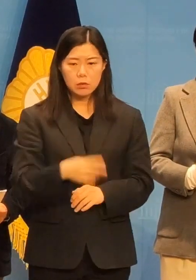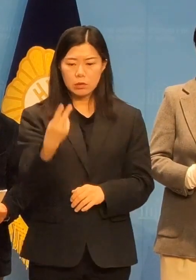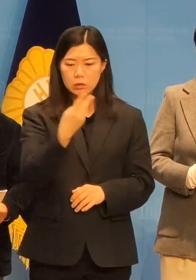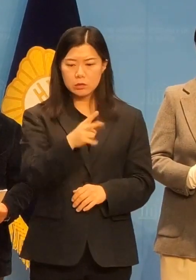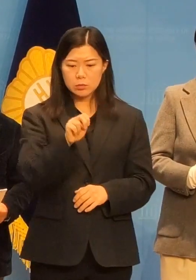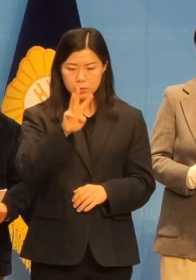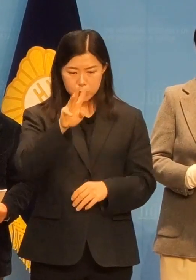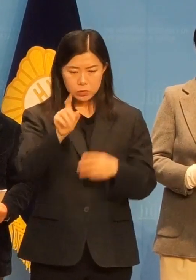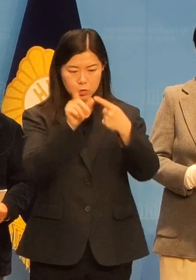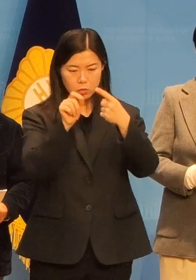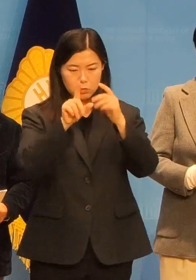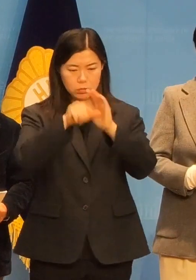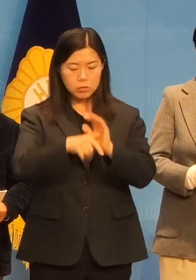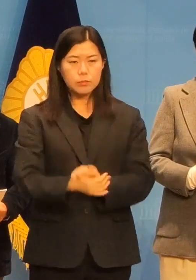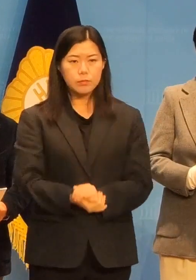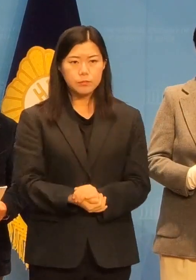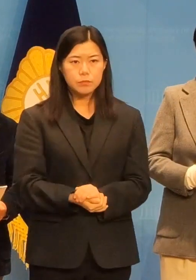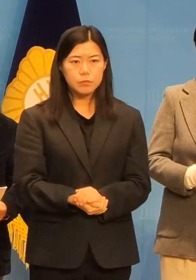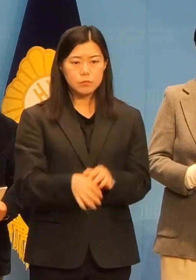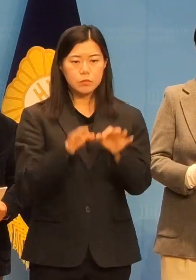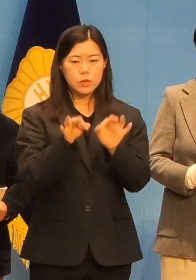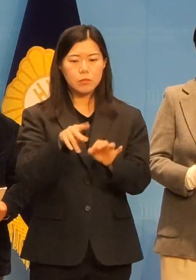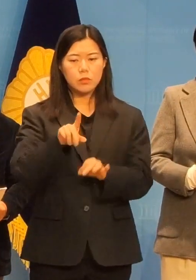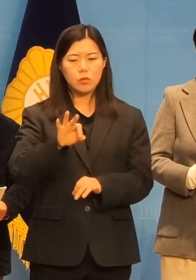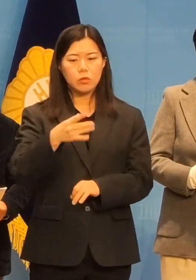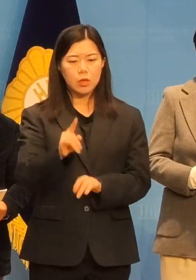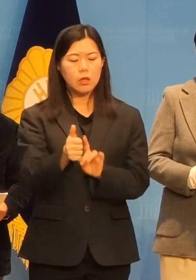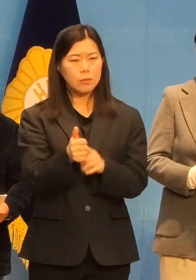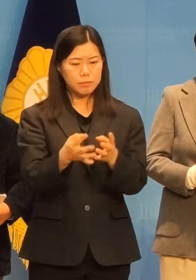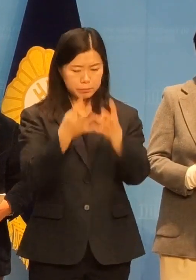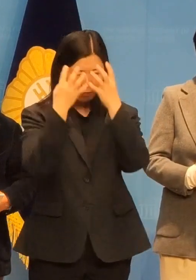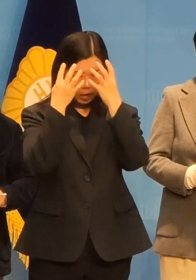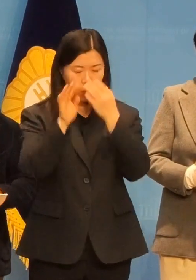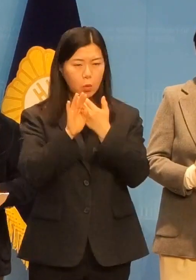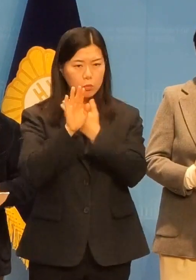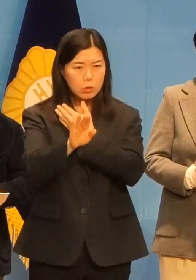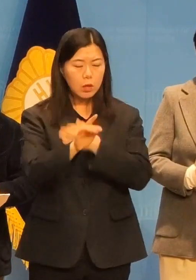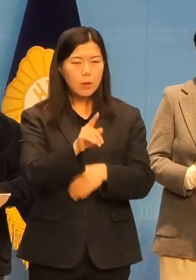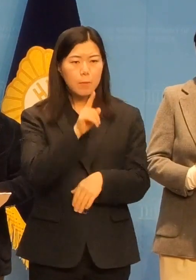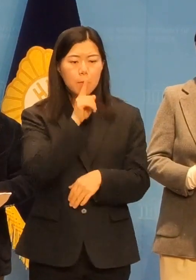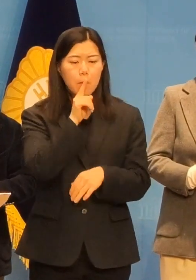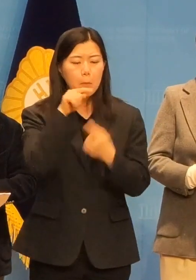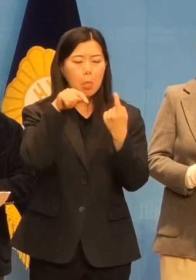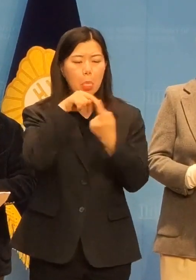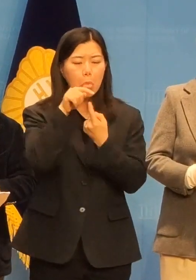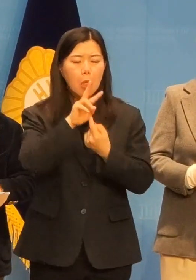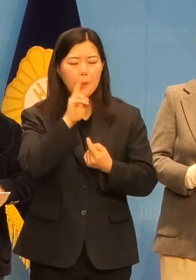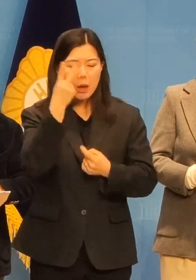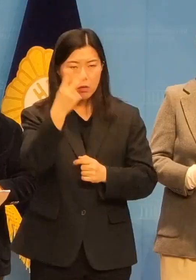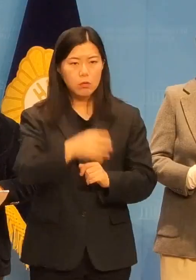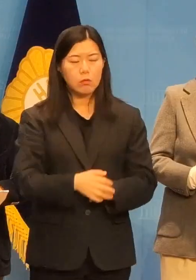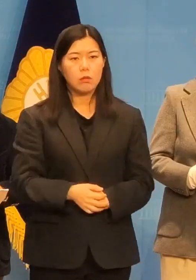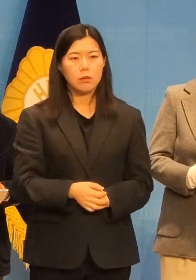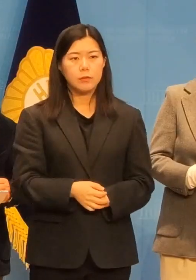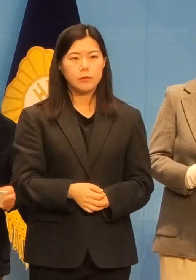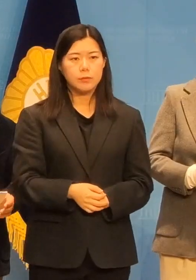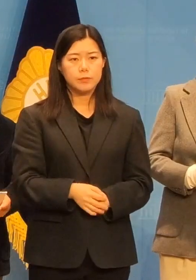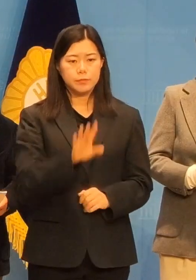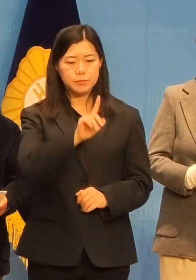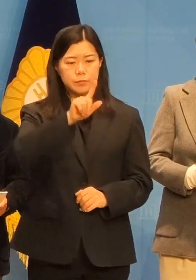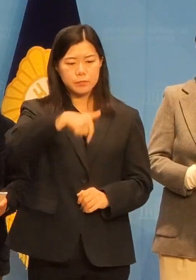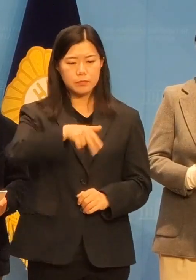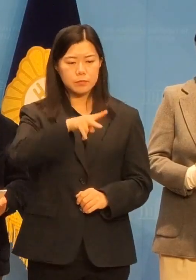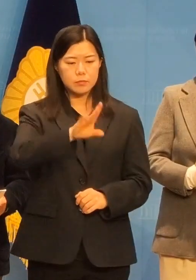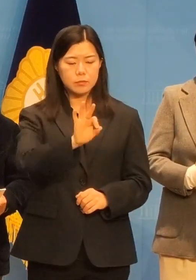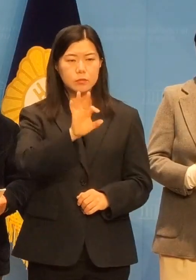2023년 1월 김성태가 체포된 후에 진술을 번복했습니다. 박상용